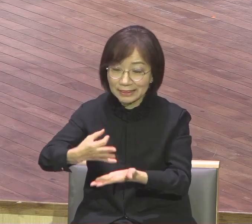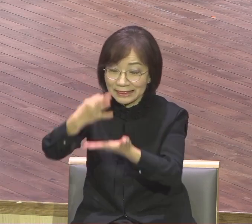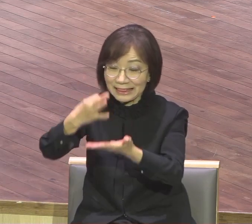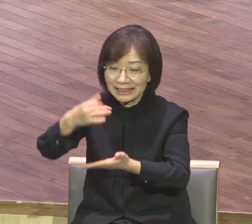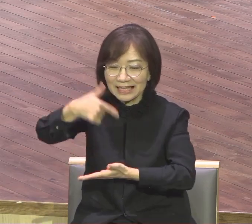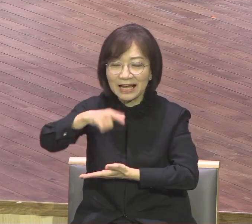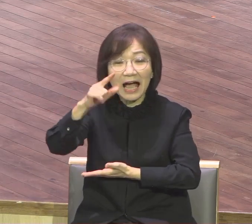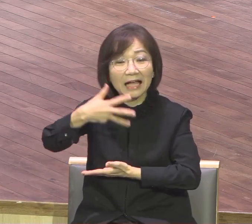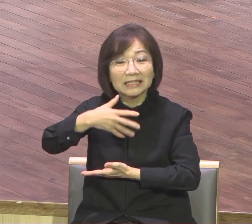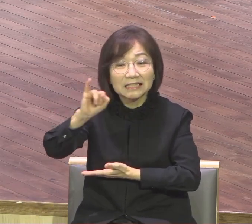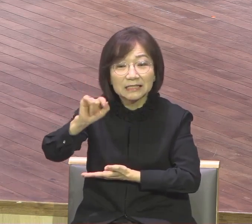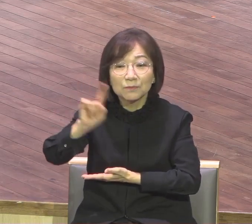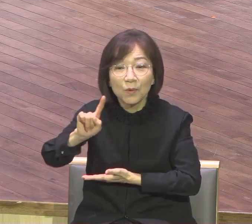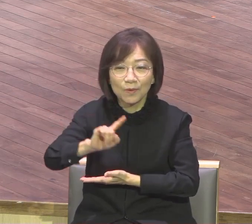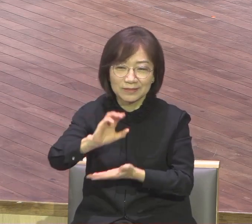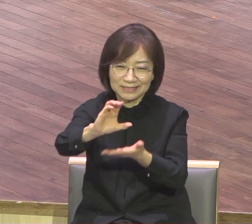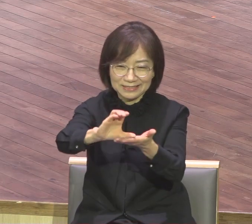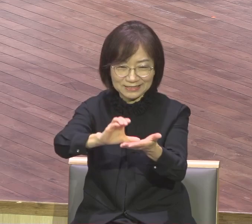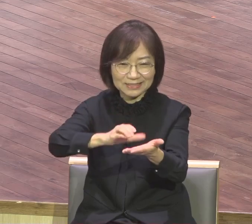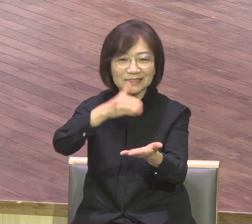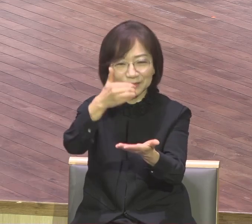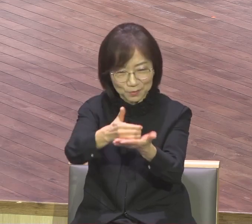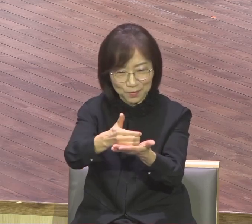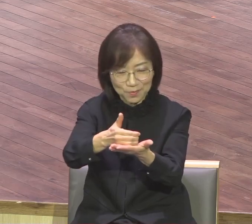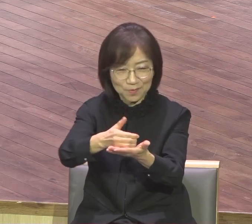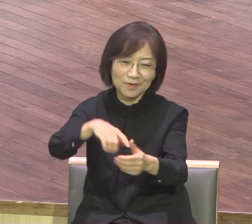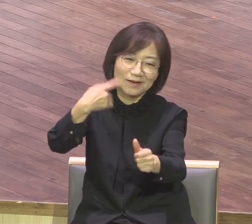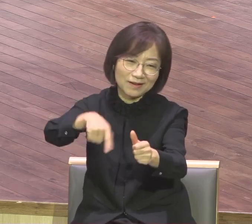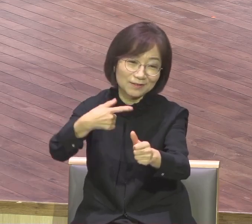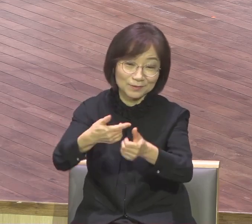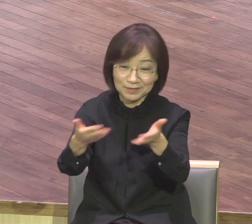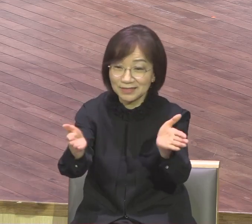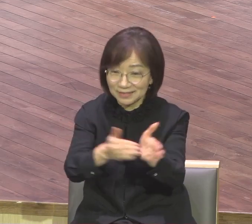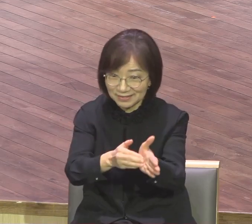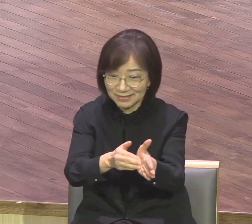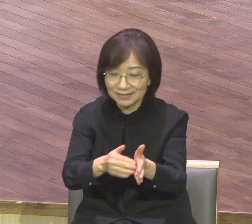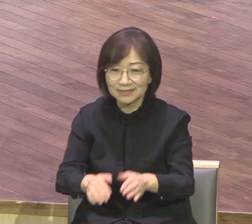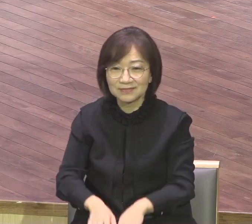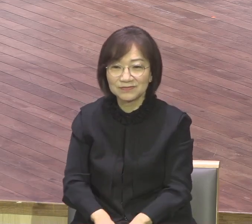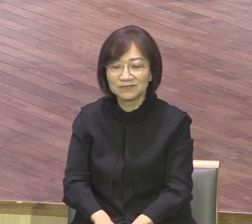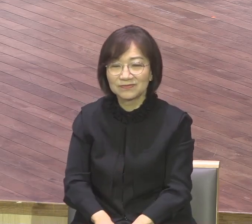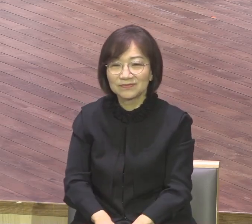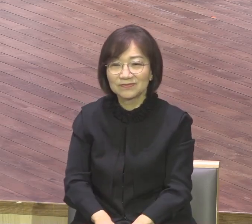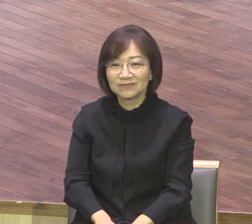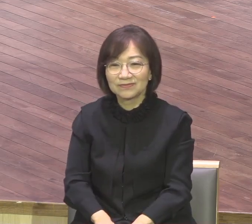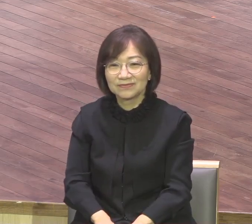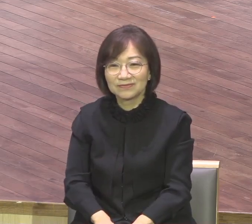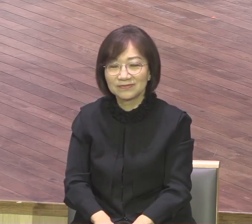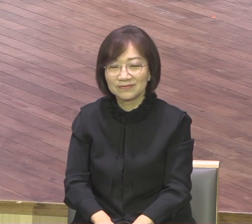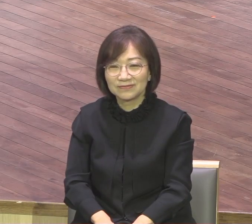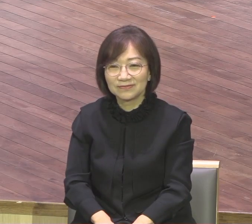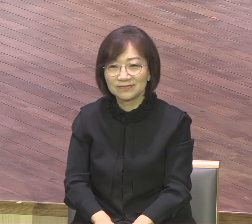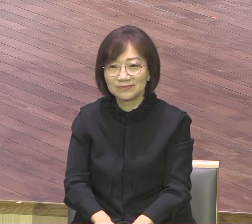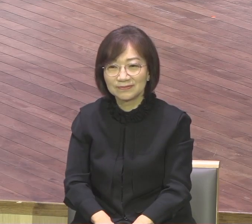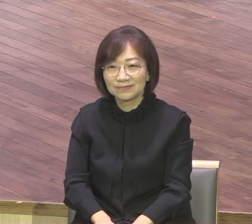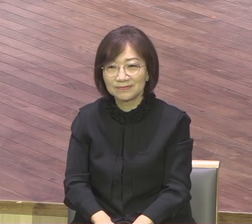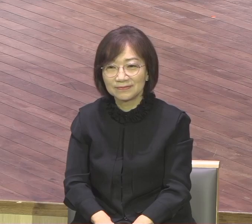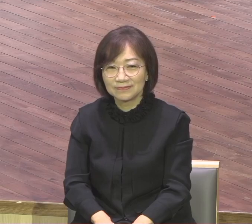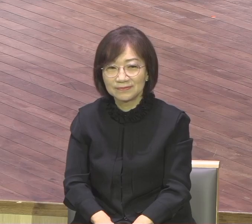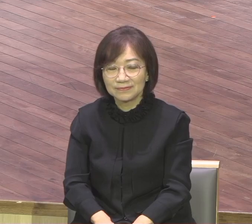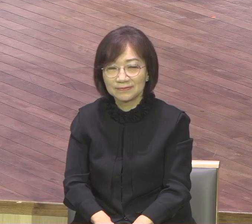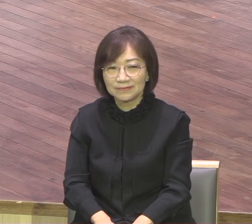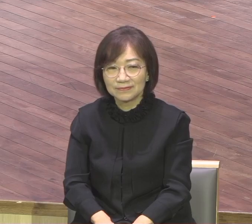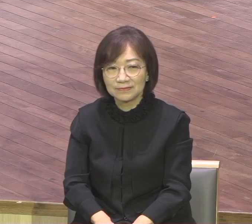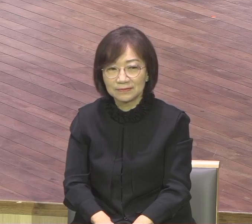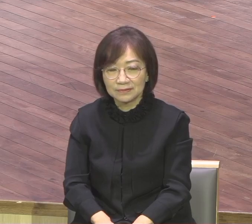que la respuesta de toda nuestra es absoluta valor de nuestra vida. 예수 그리스도를